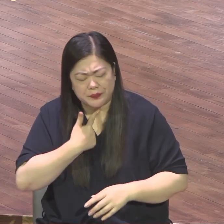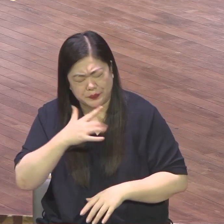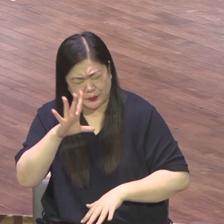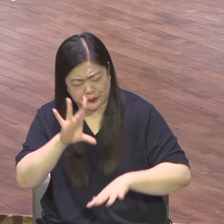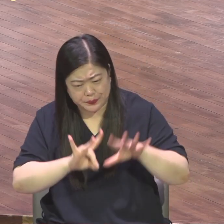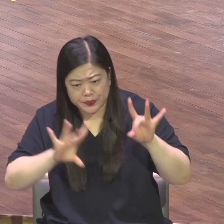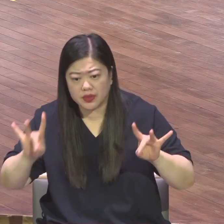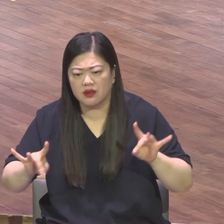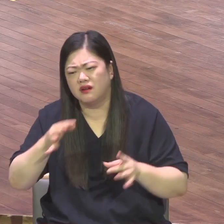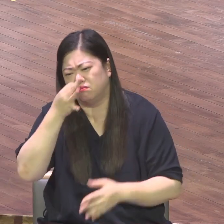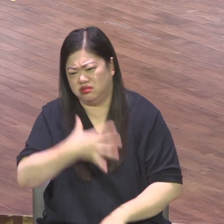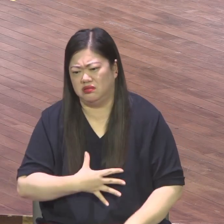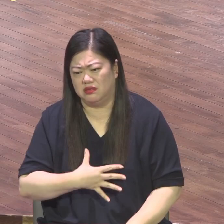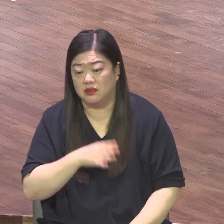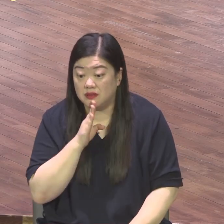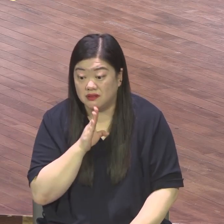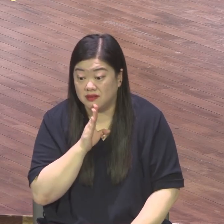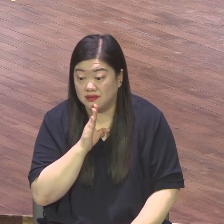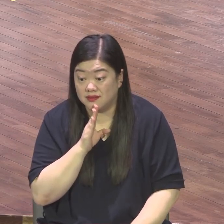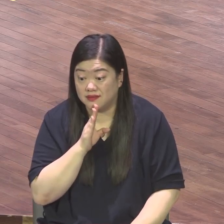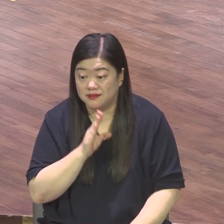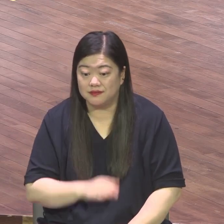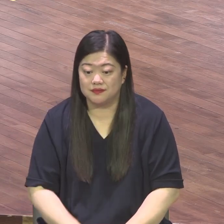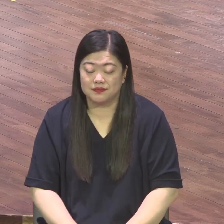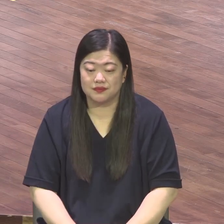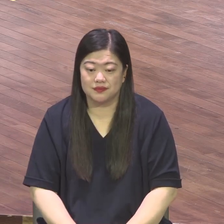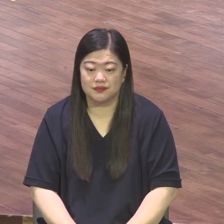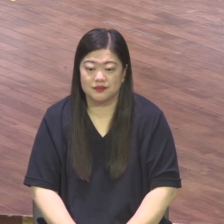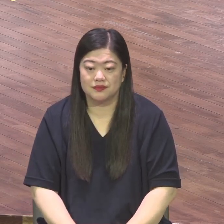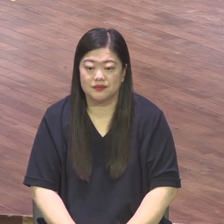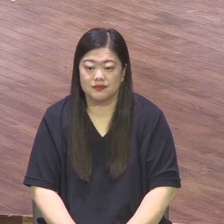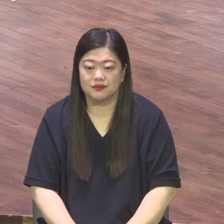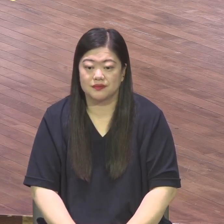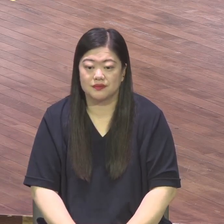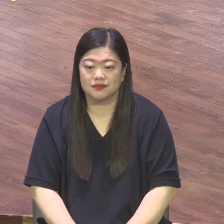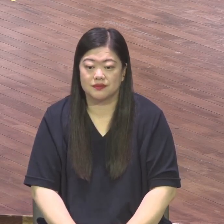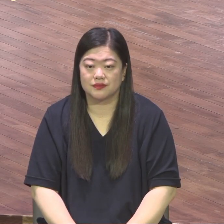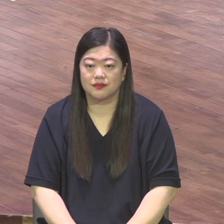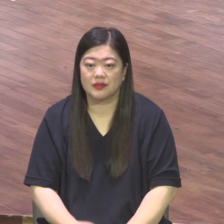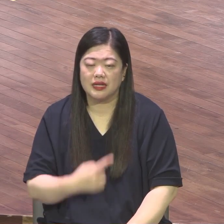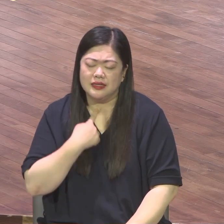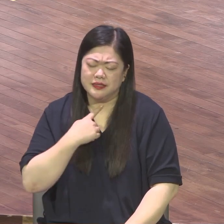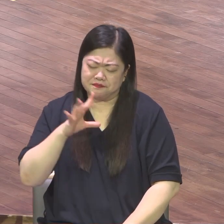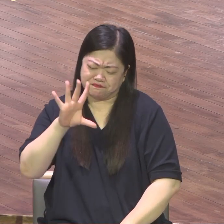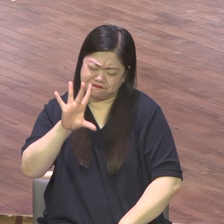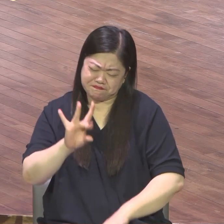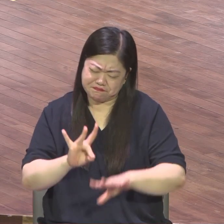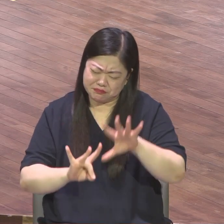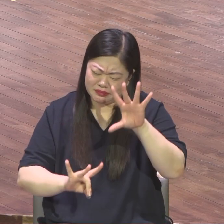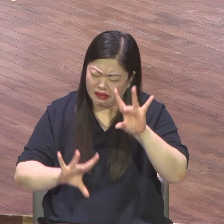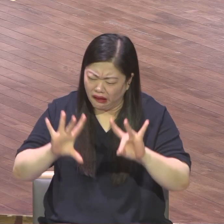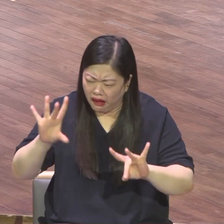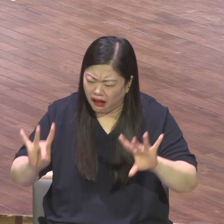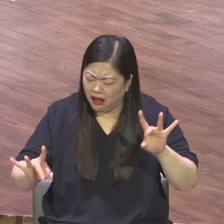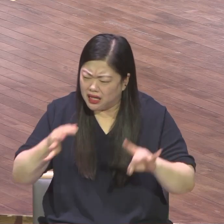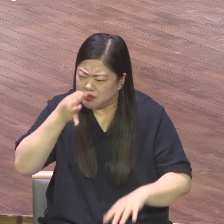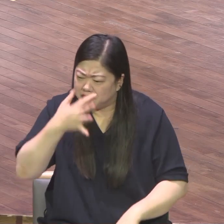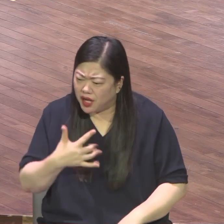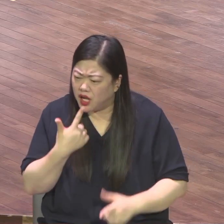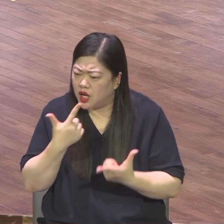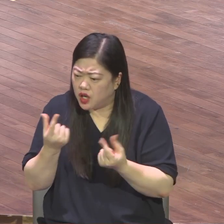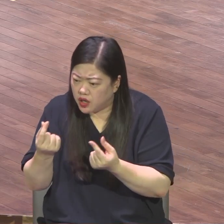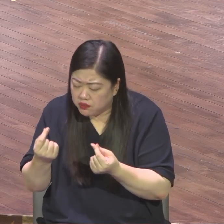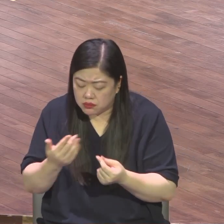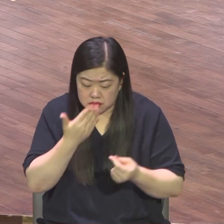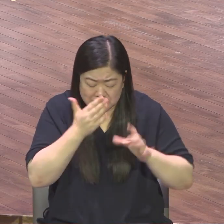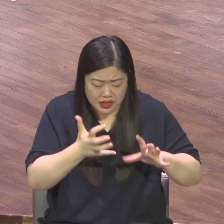이런 분들이 많아요 지금. 마치 사막에서 사는 것처럼 그렇게 메마른 삶을 사람들이 주위에 너무 많다니까요